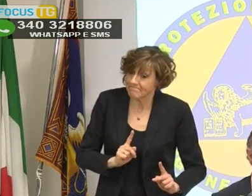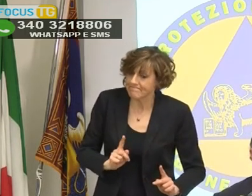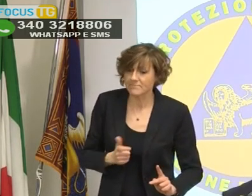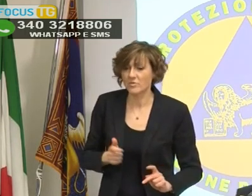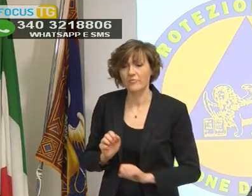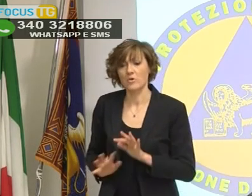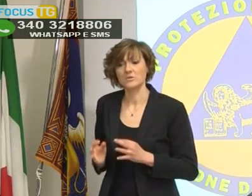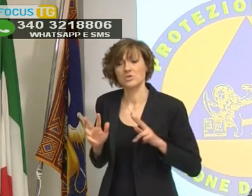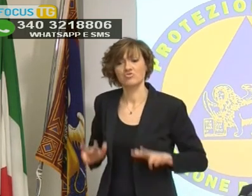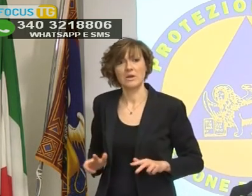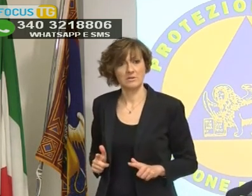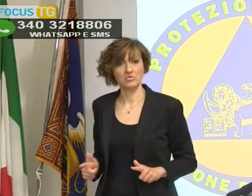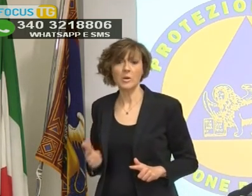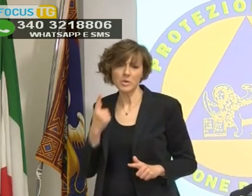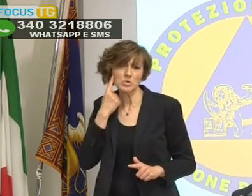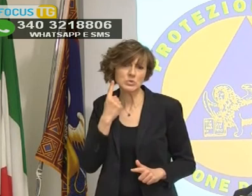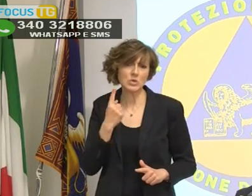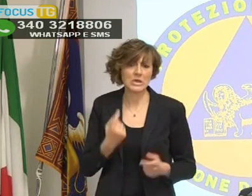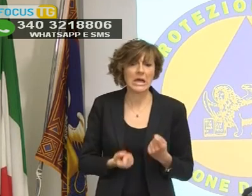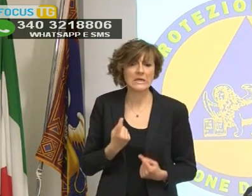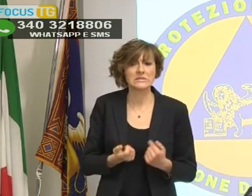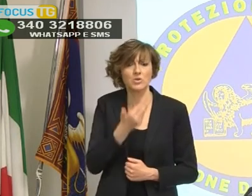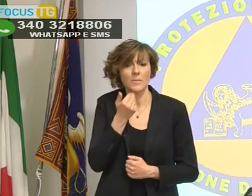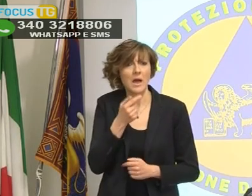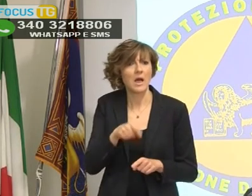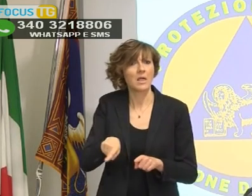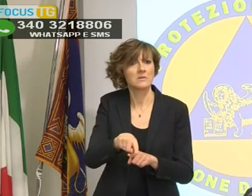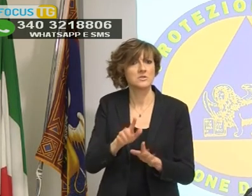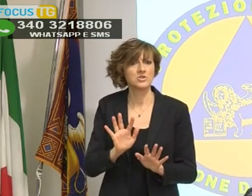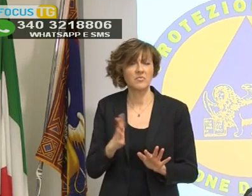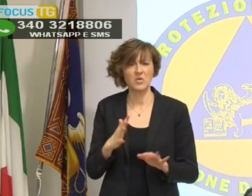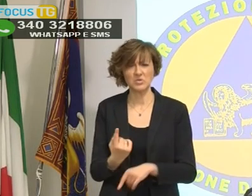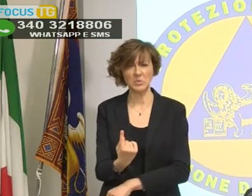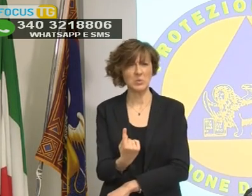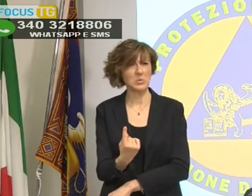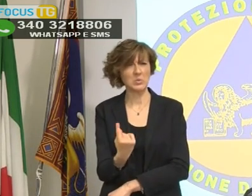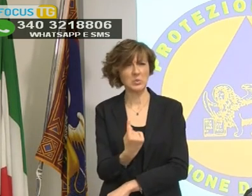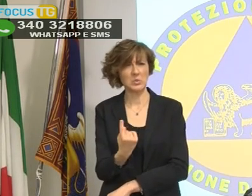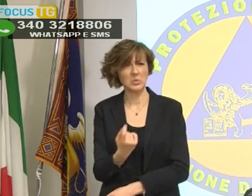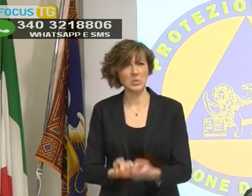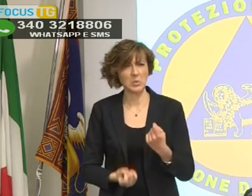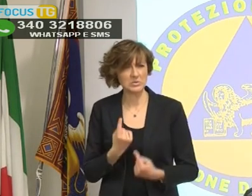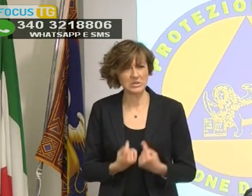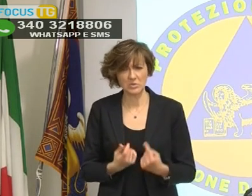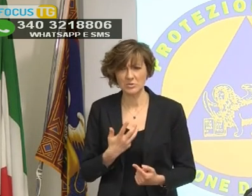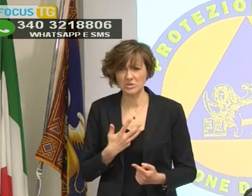informazioni, sappiamo che sono asintomatici, forse ne avevamo uno che aveva sintomi, se non ricordo male.